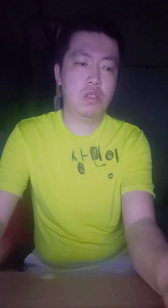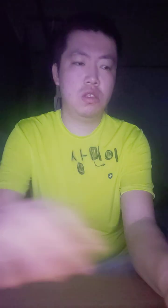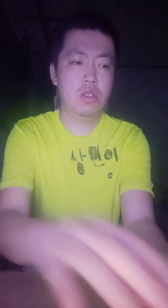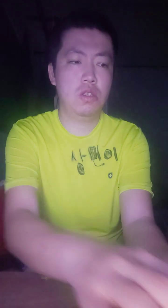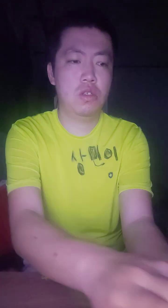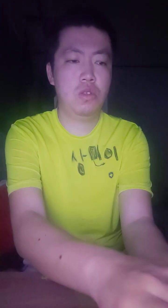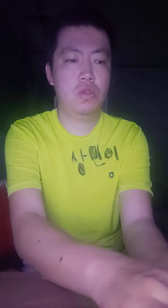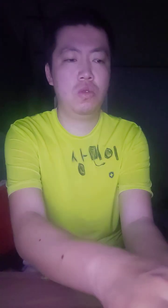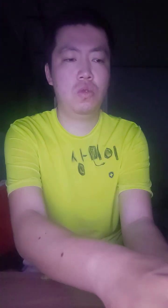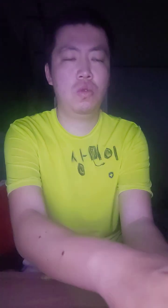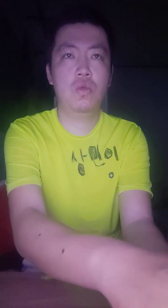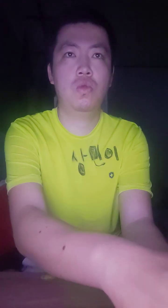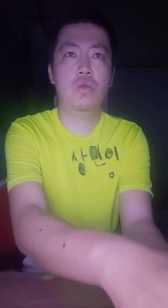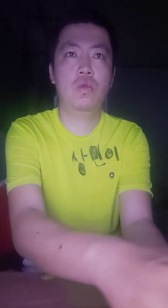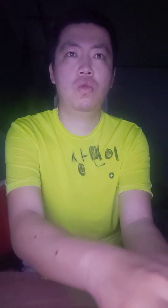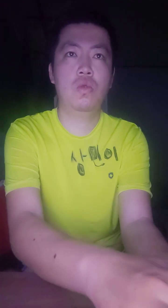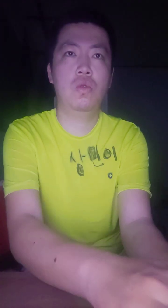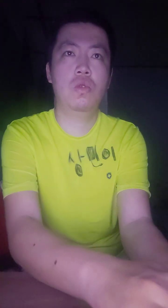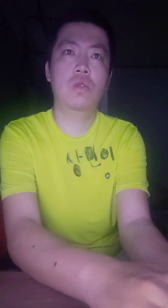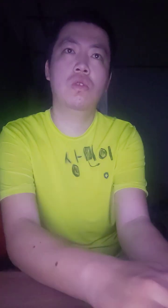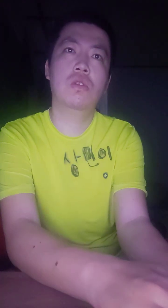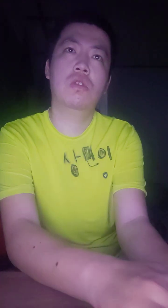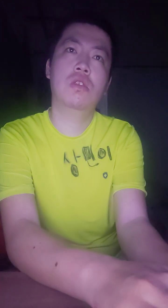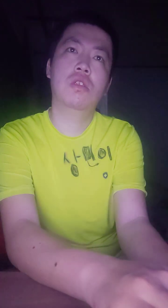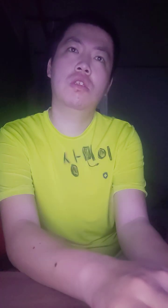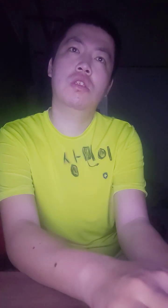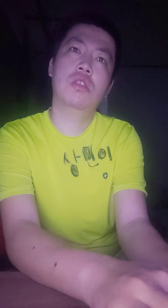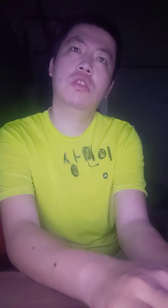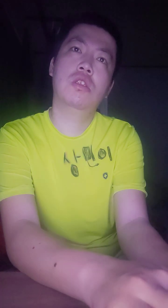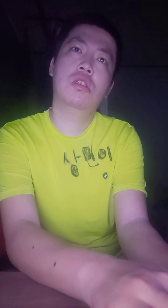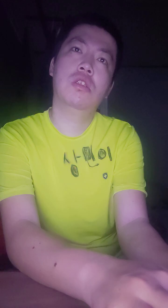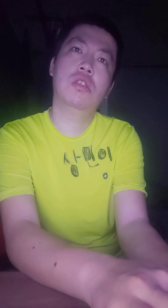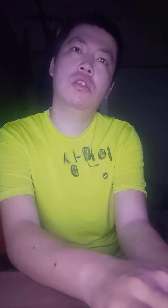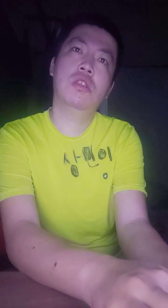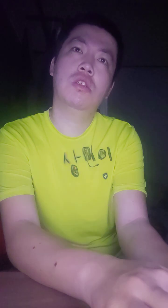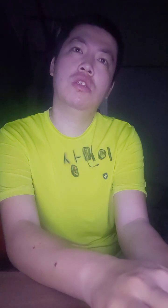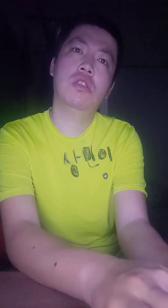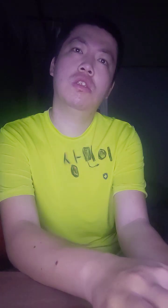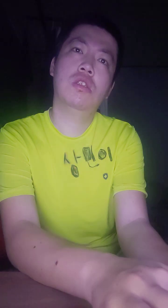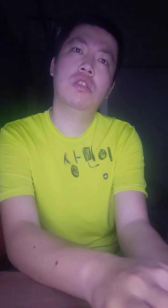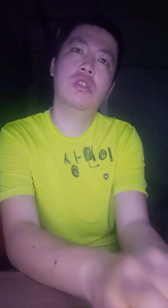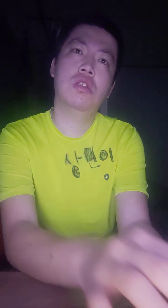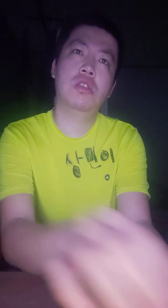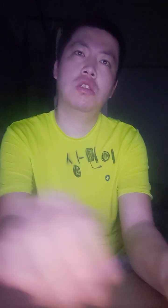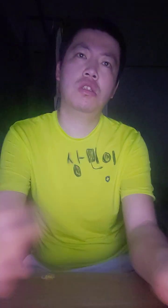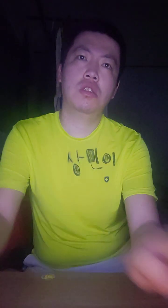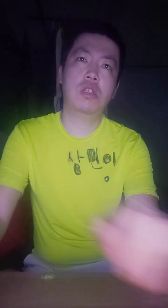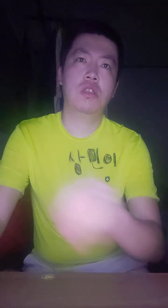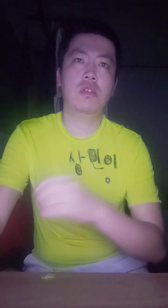2년 전 엄마는 긴 투병 끝에 세상을 떠났습니다. 엄마 갑자기 걷다 보니까